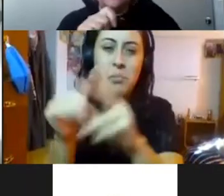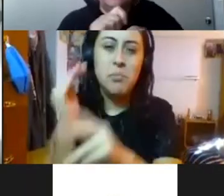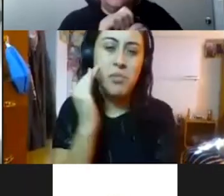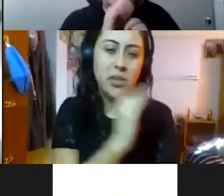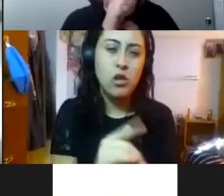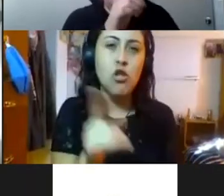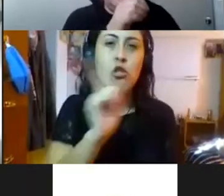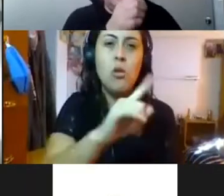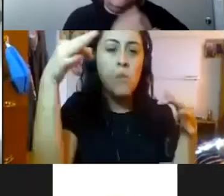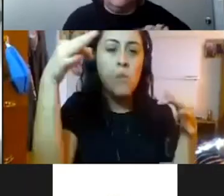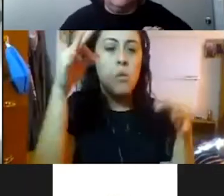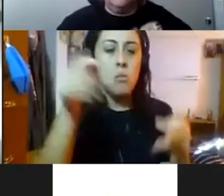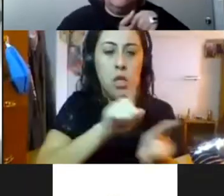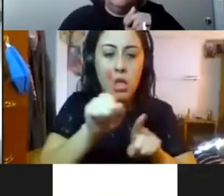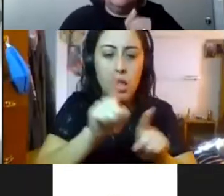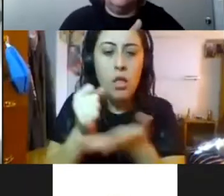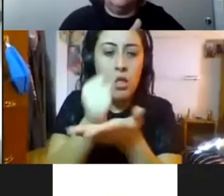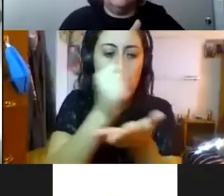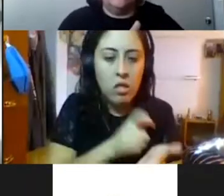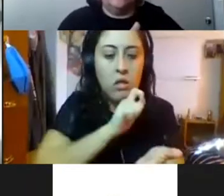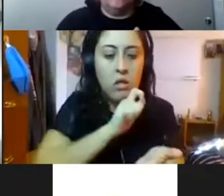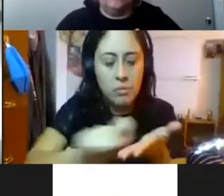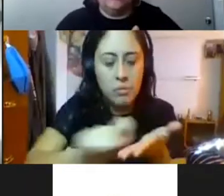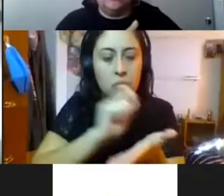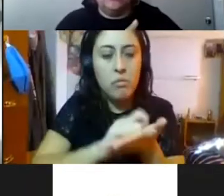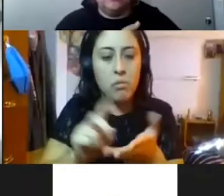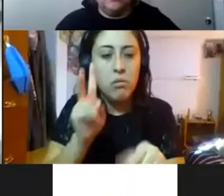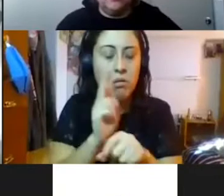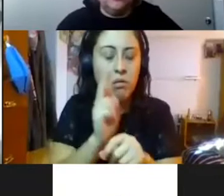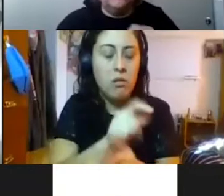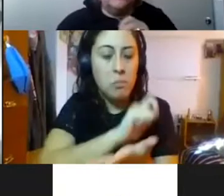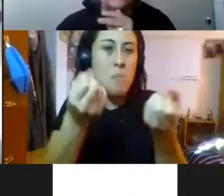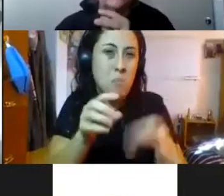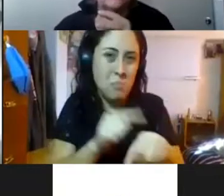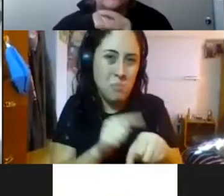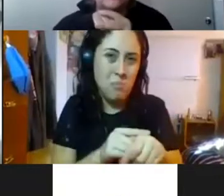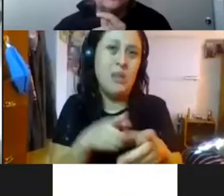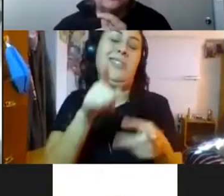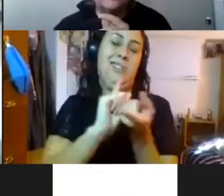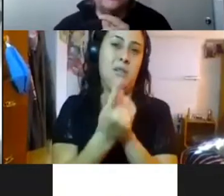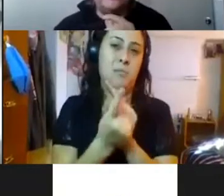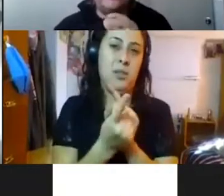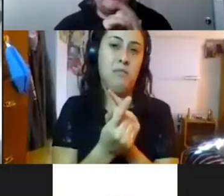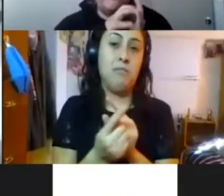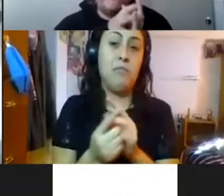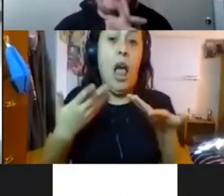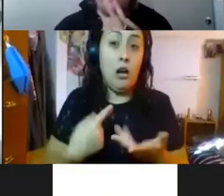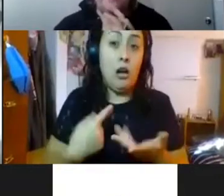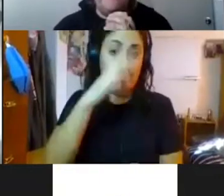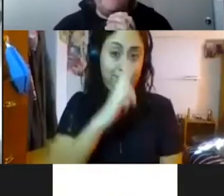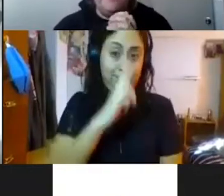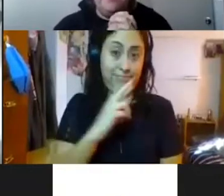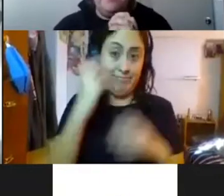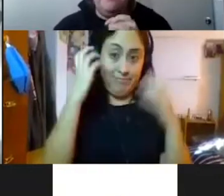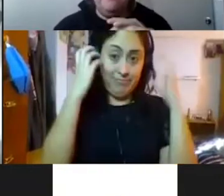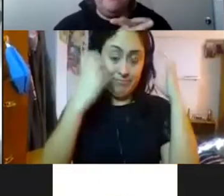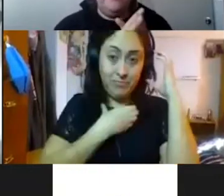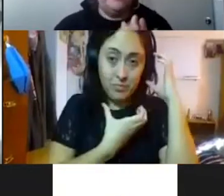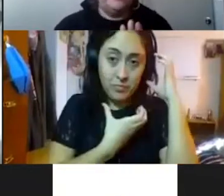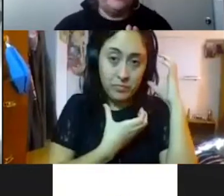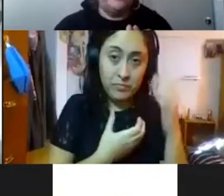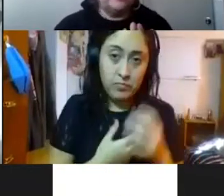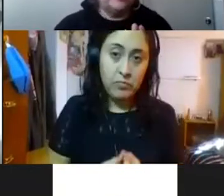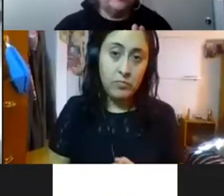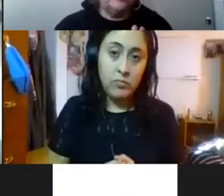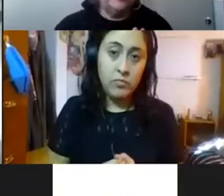Yo creo que eso es lo que más cambiaría. Y en mi rol actual, no tengo el trabajo